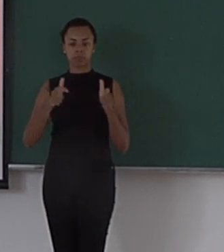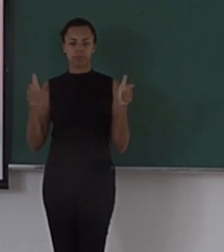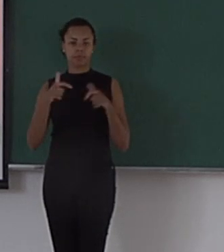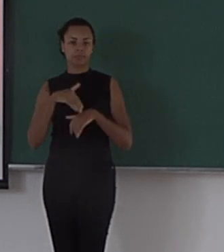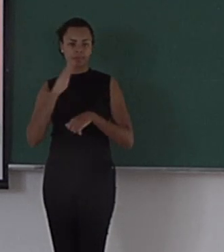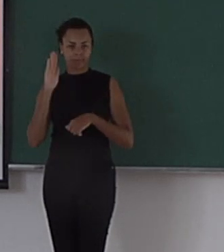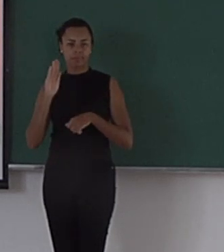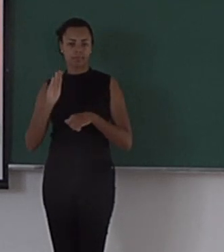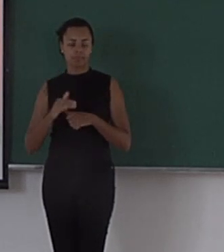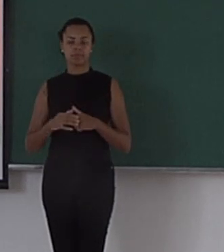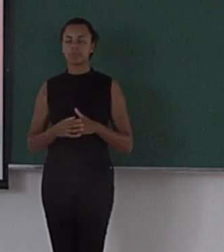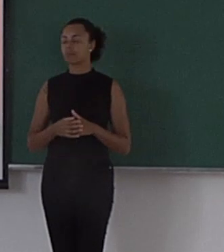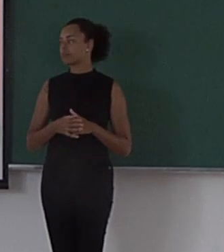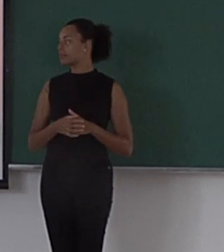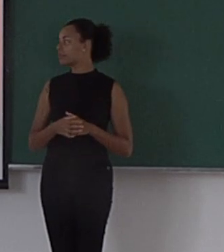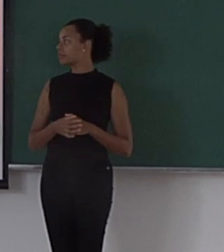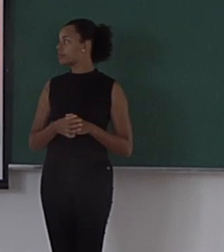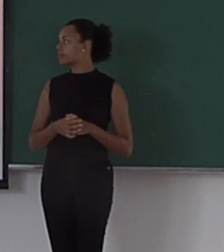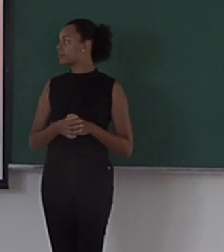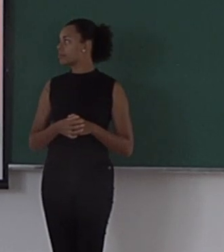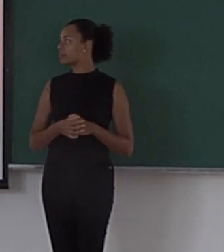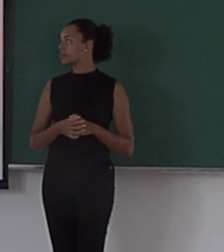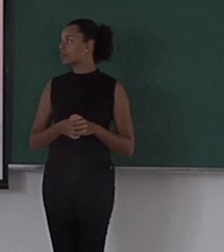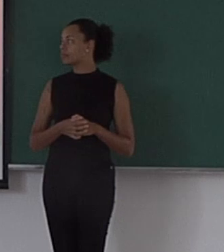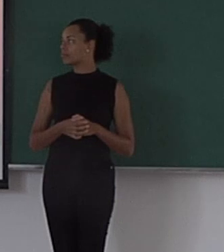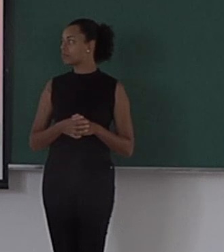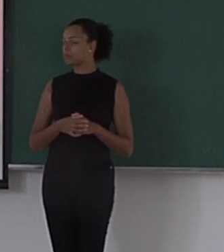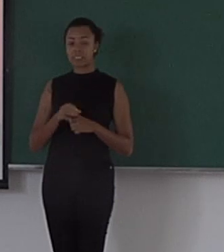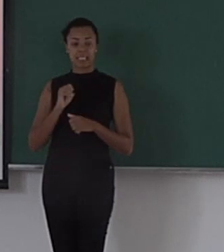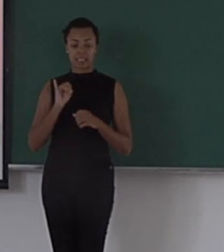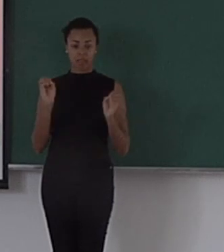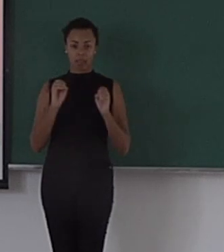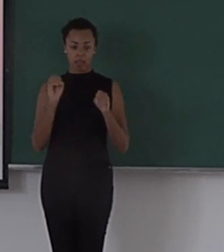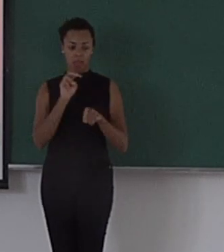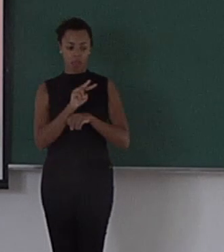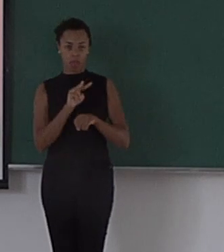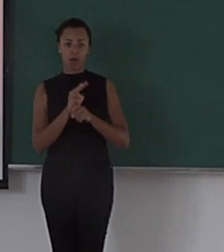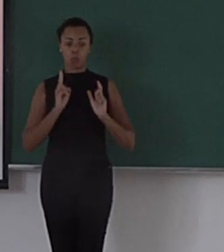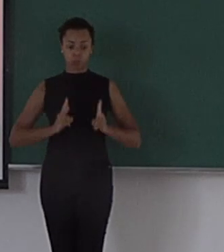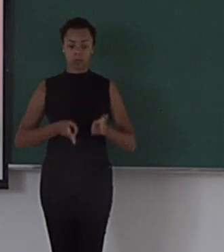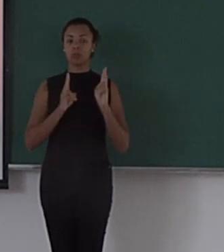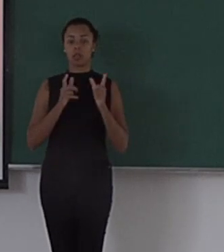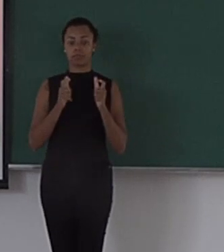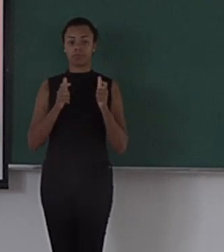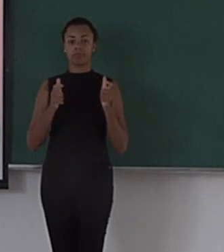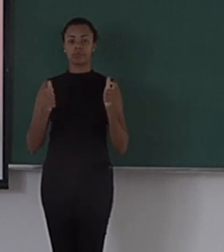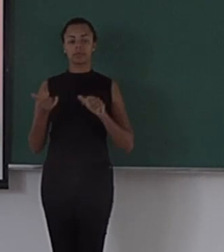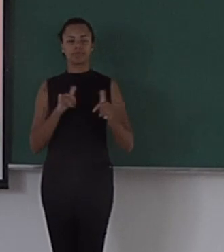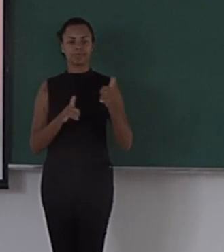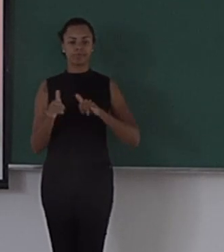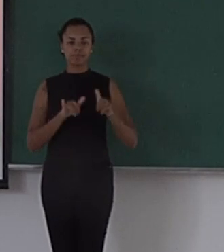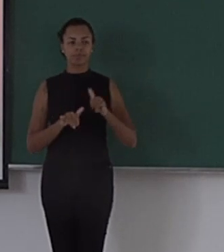né? Ele continua queimando até ser neutralizado. Eu vou mostrar para vocês aqui algumas maneiras da